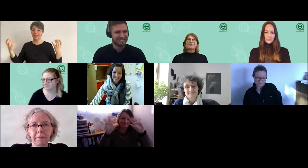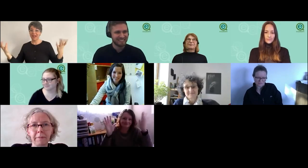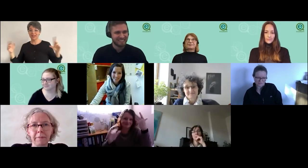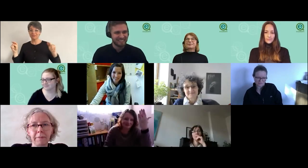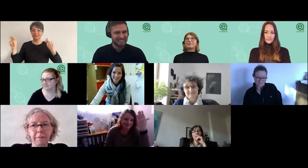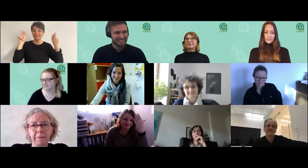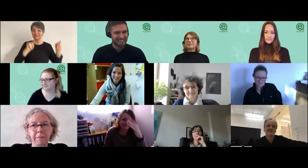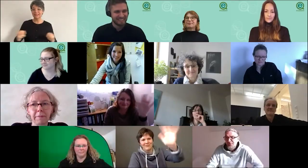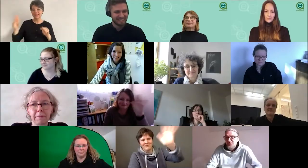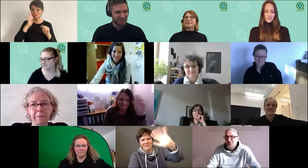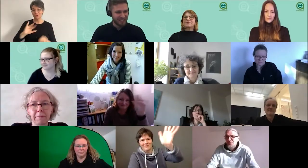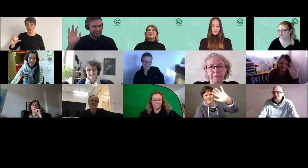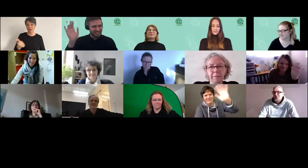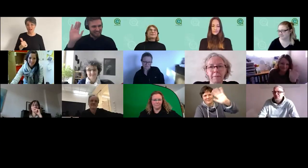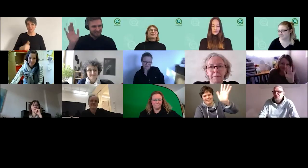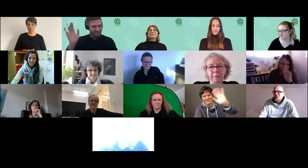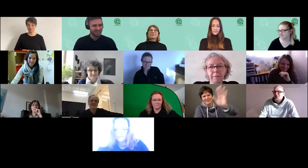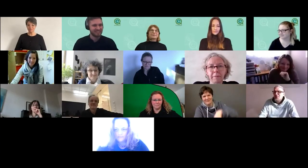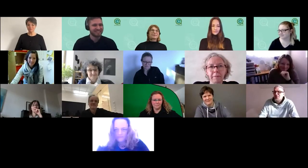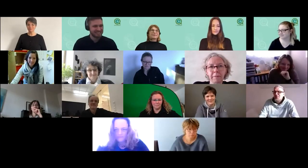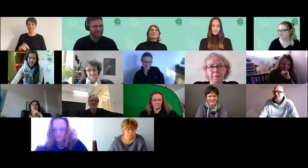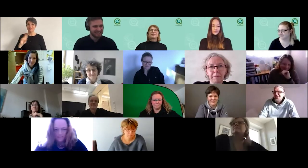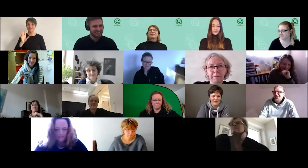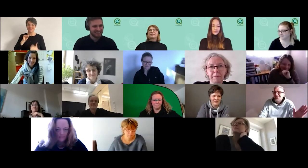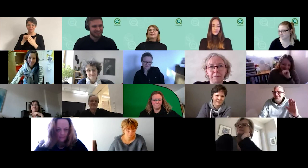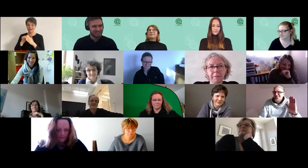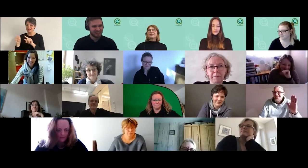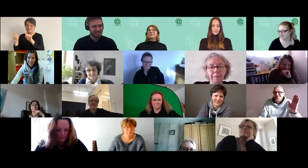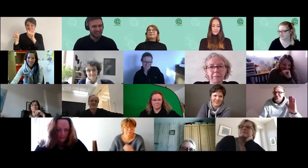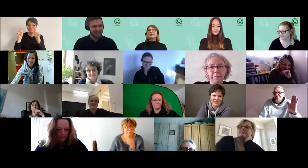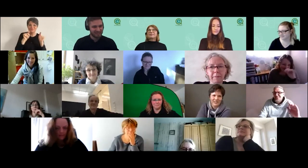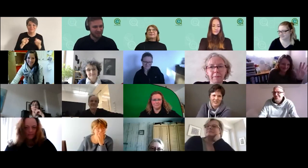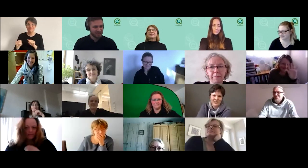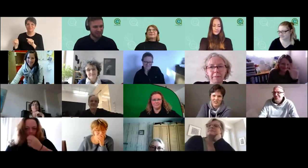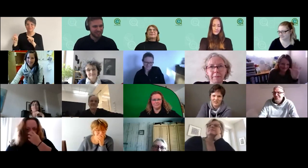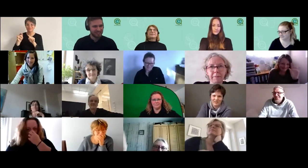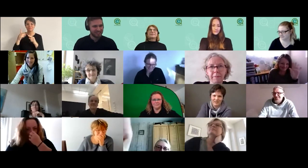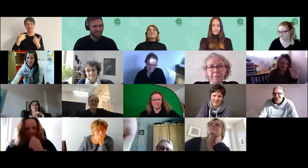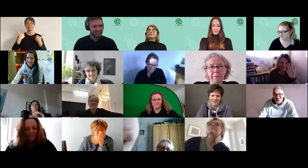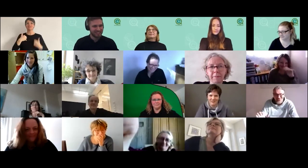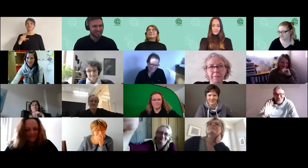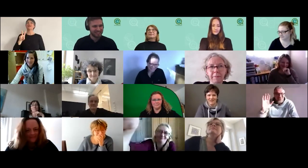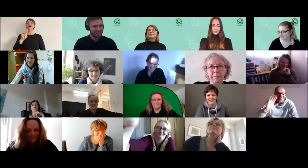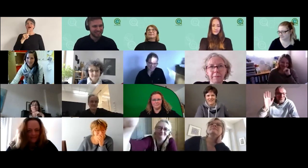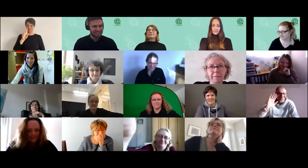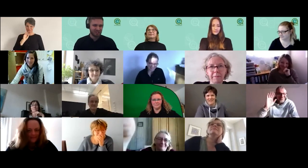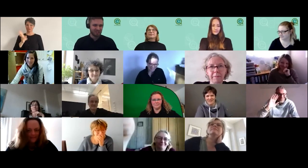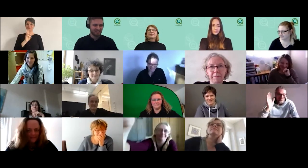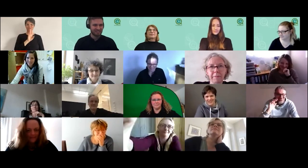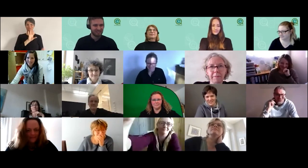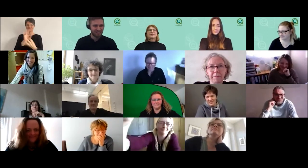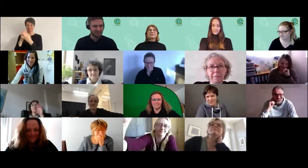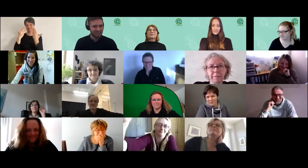sehen. Genau, wer alles dabei war, hat doch dann gleich den persönlicheren Touch. Sehr